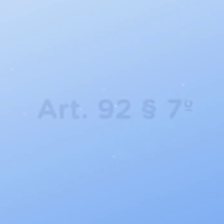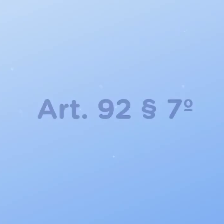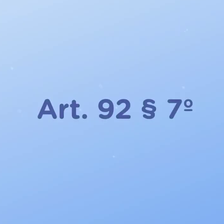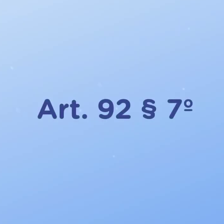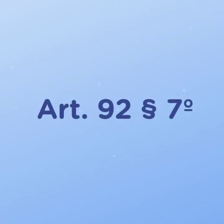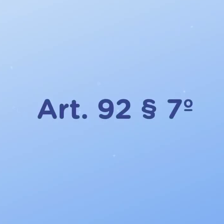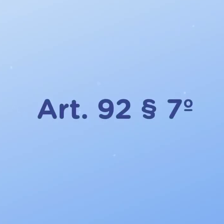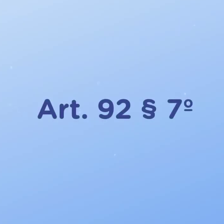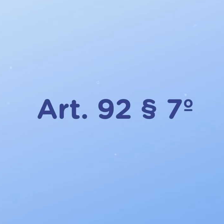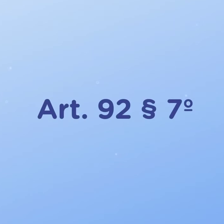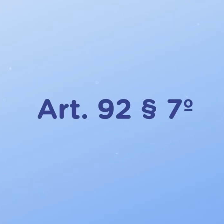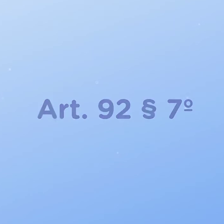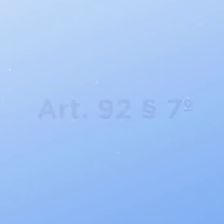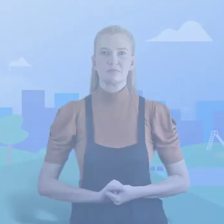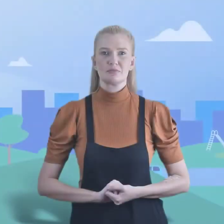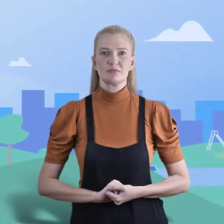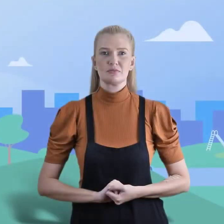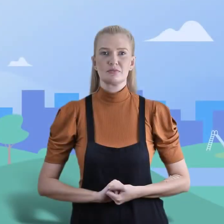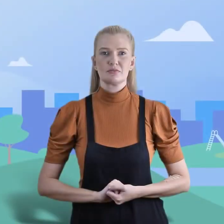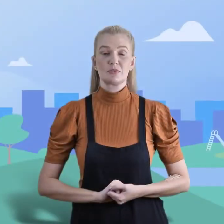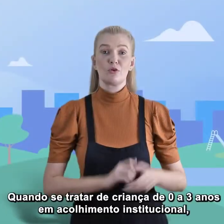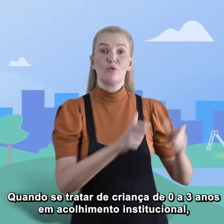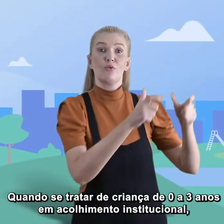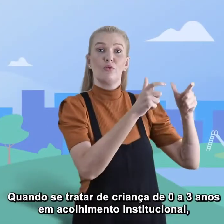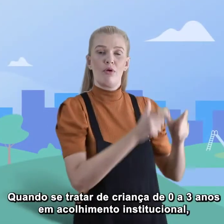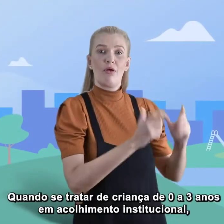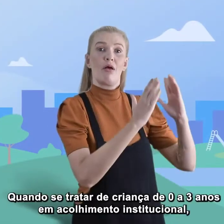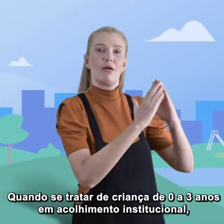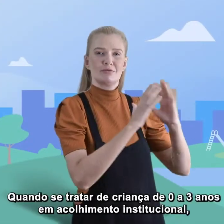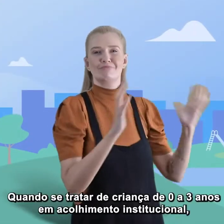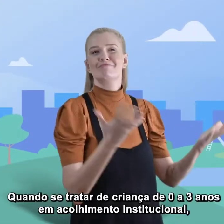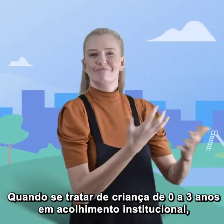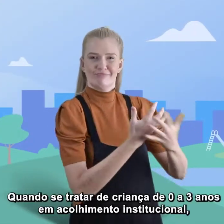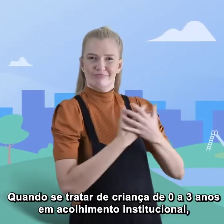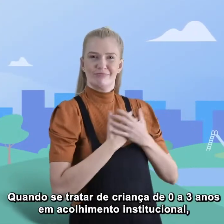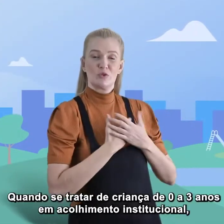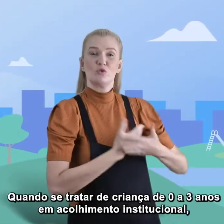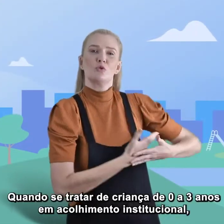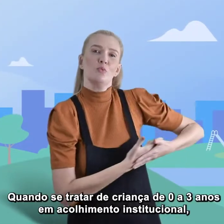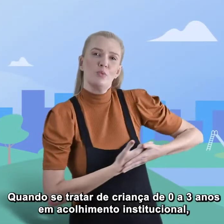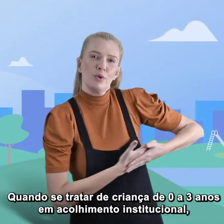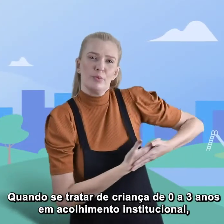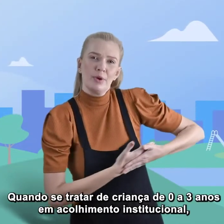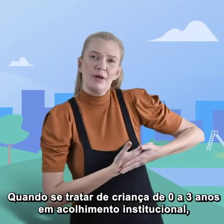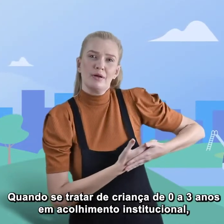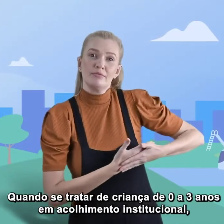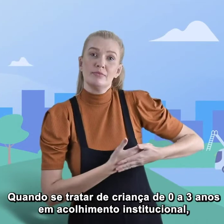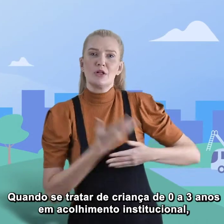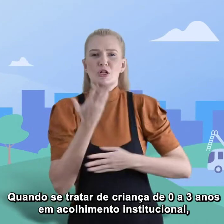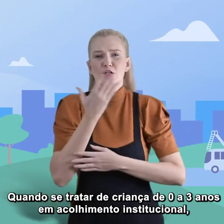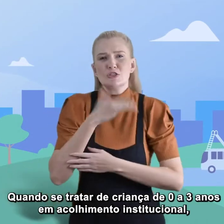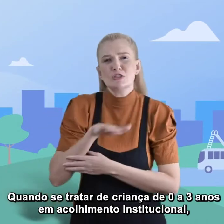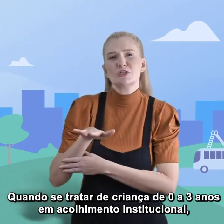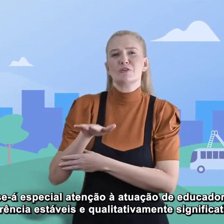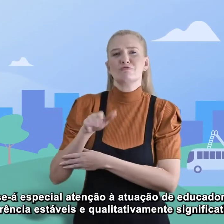Artigo 92, parágrafo 7º. Quando se tratar de criança de 0 a 3 anos em acolhimento institucional,